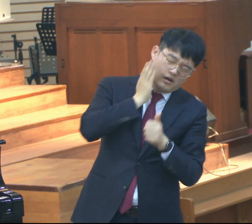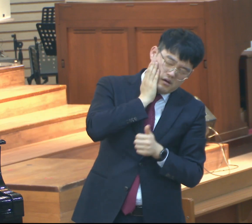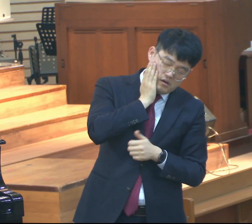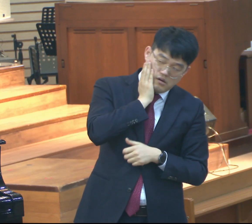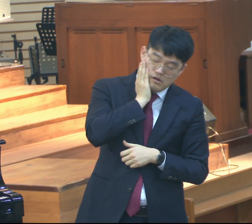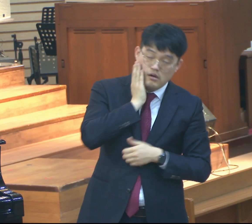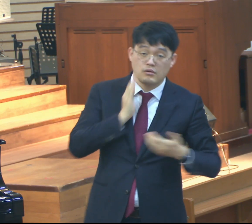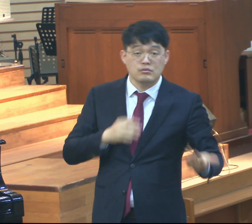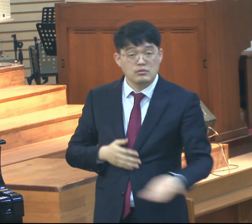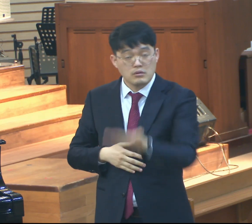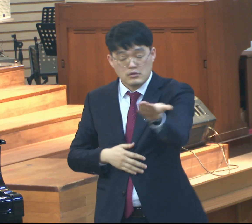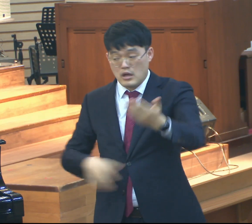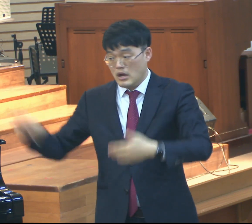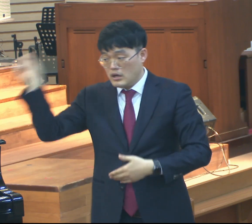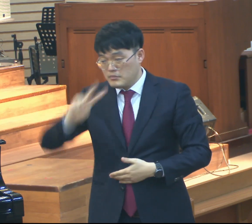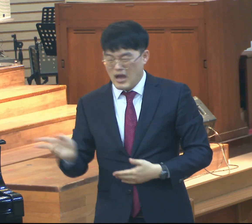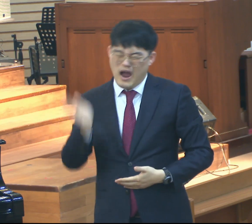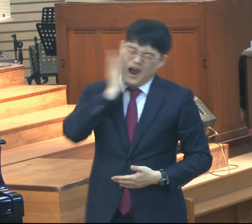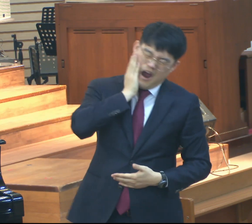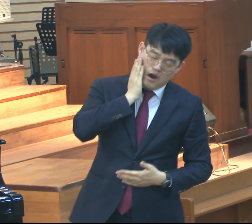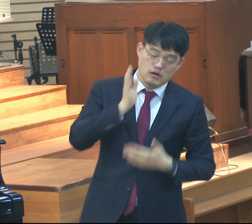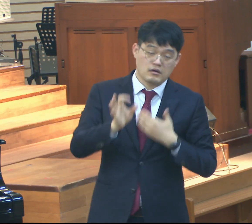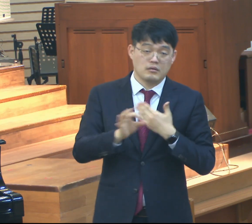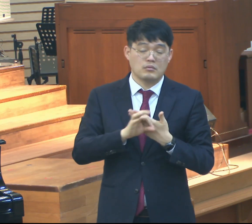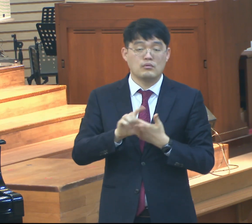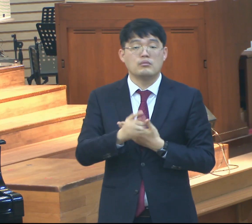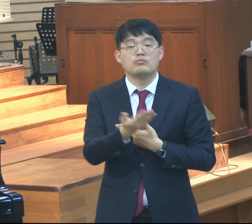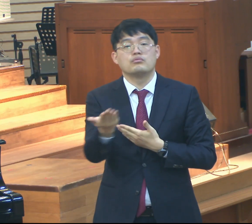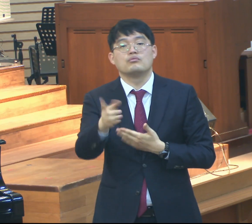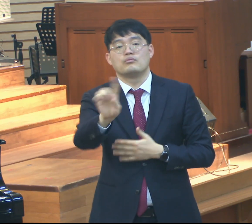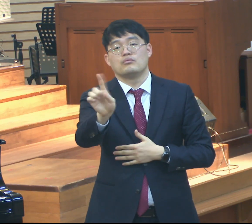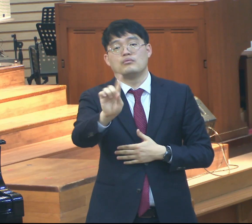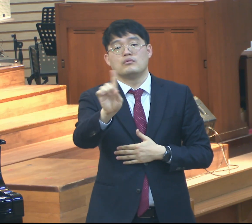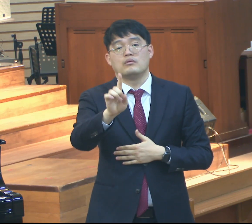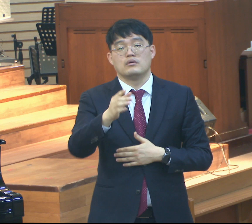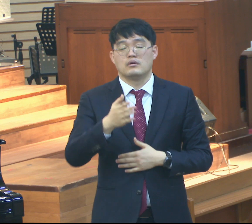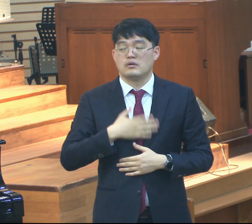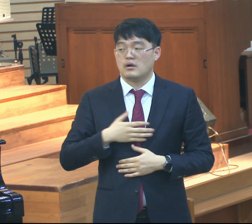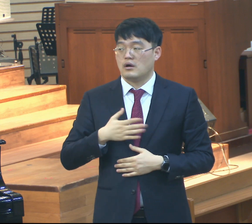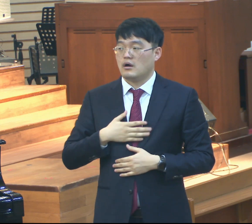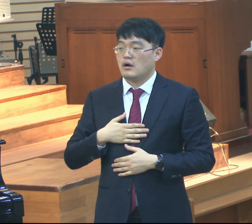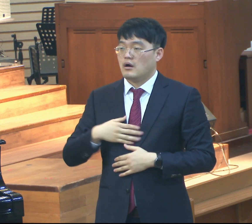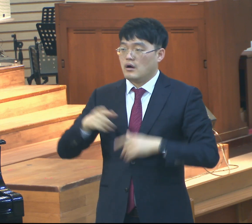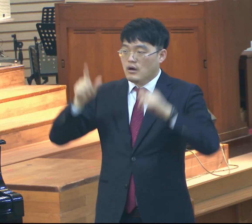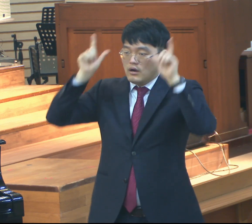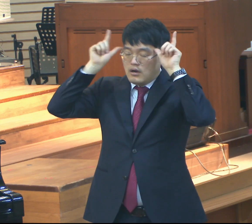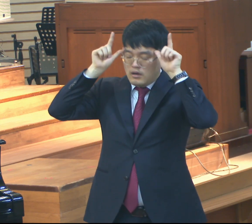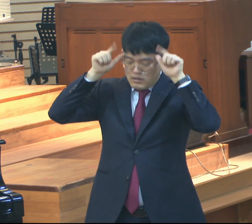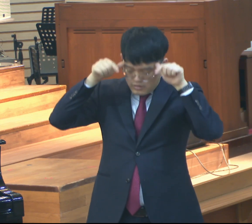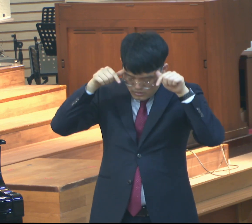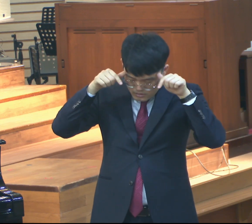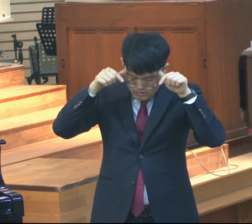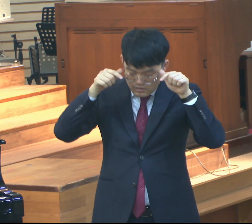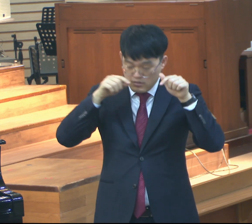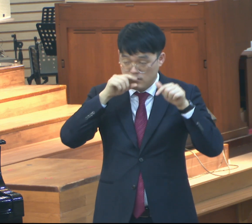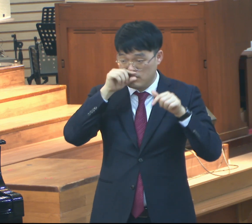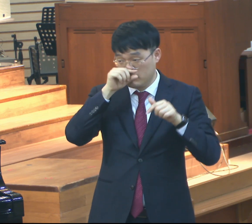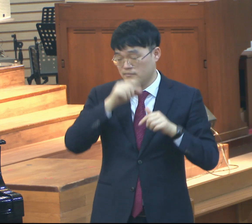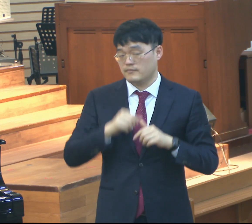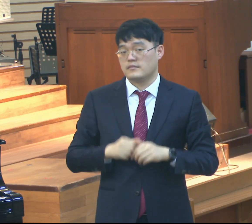갑작스러운 폭력은 어떤 부작용이 있는지 아십니까? 의지를 꺾습니다. 기가 완전히 꺾이게 만드는